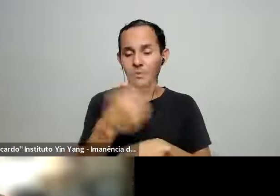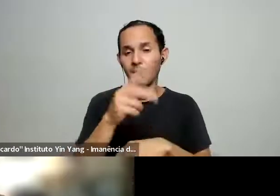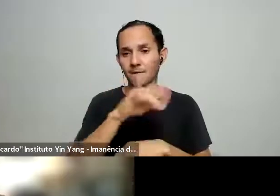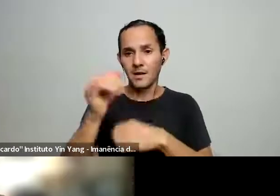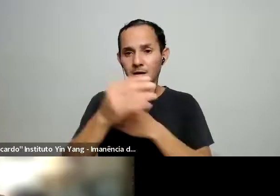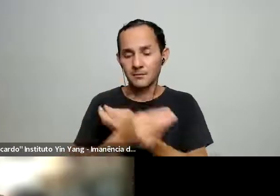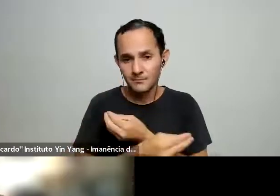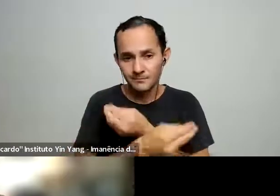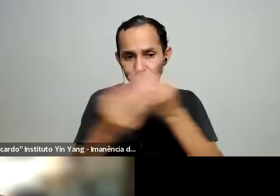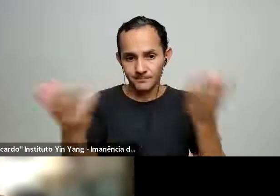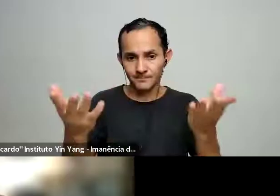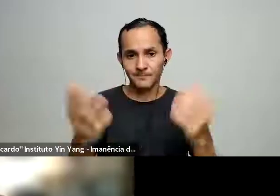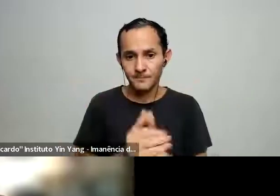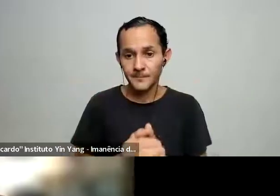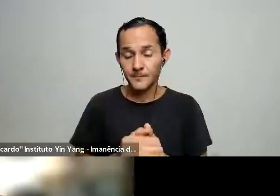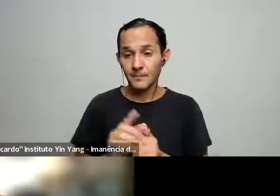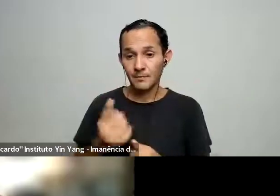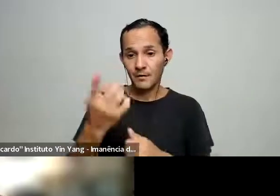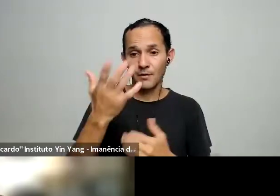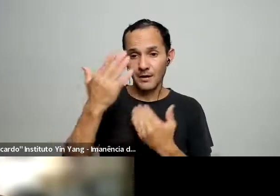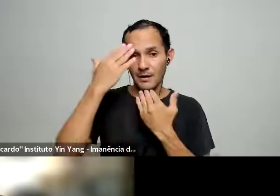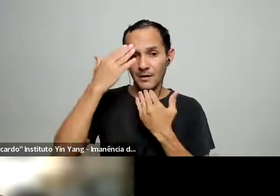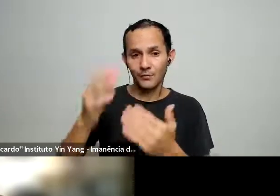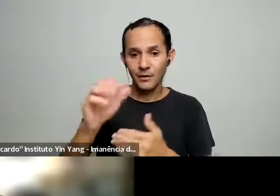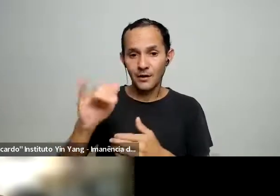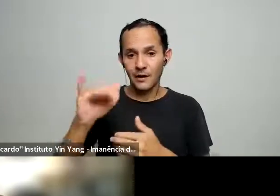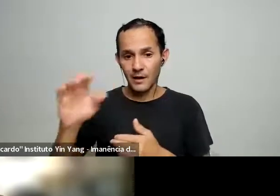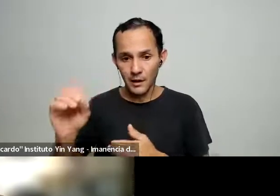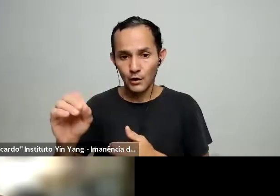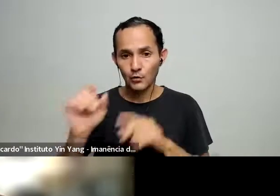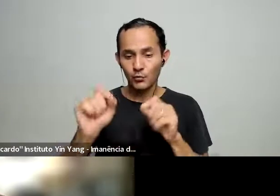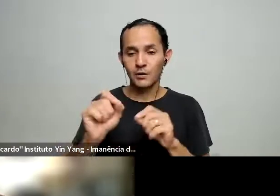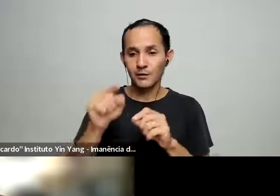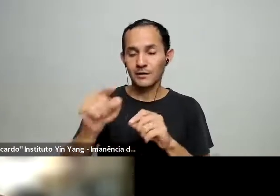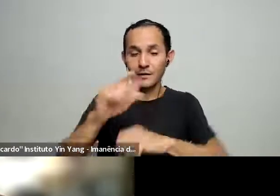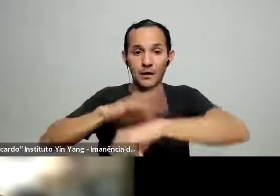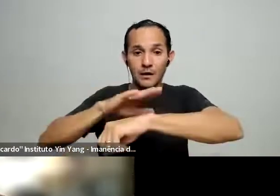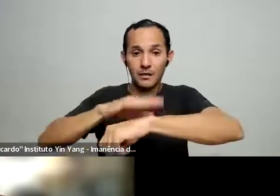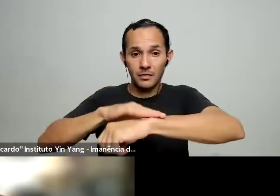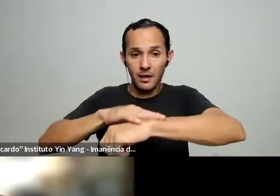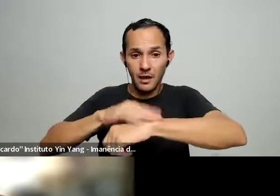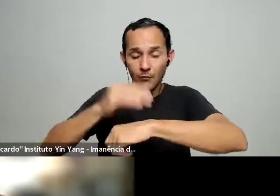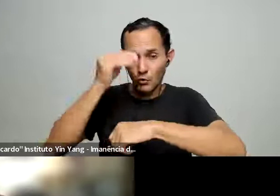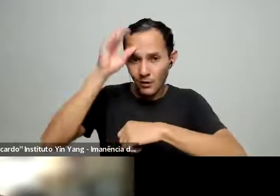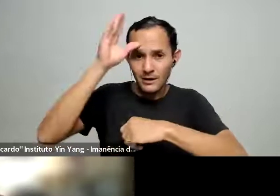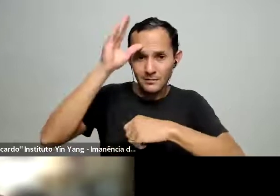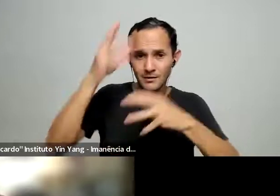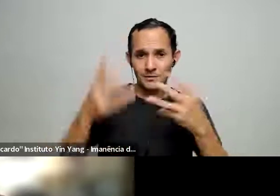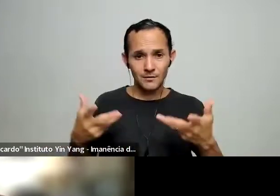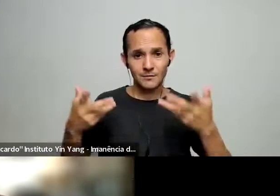estar compartilhando. Primeiro, eu queria agradecer o Caio por todo esse seu tempo, esse seu conhecimento